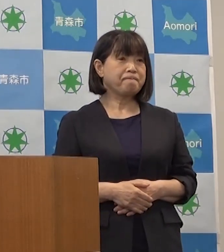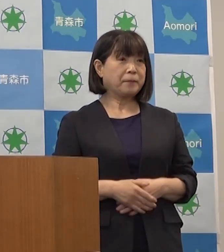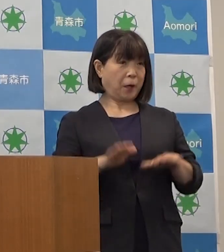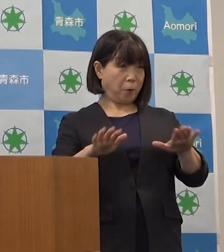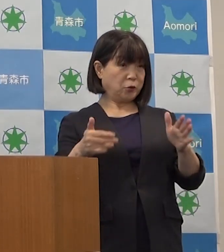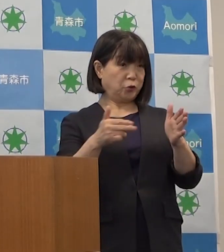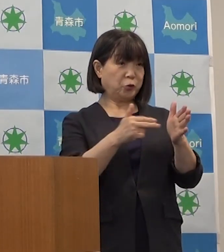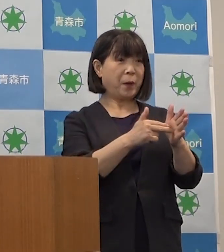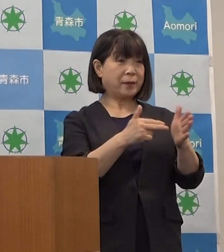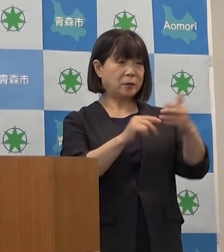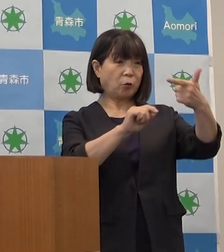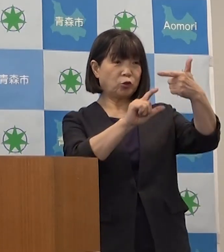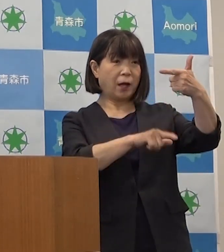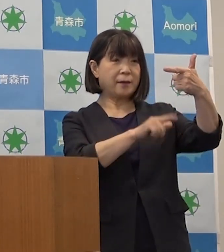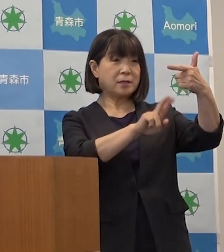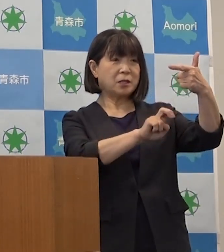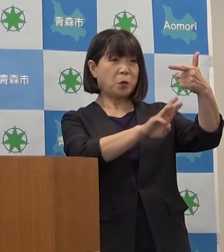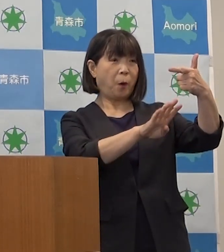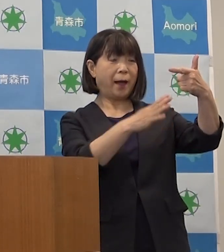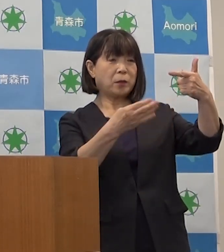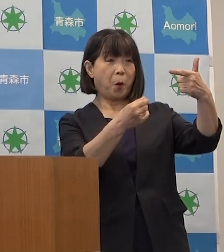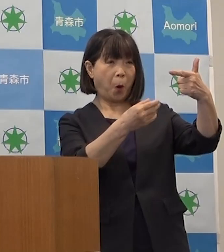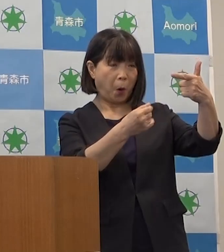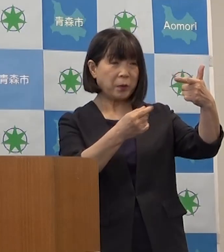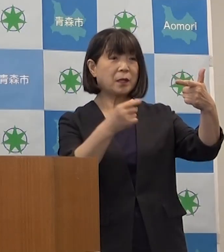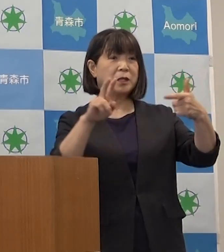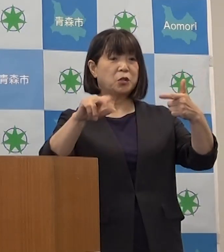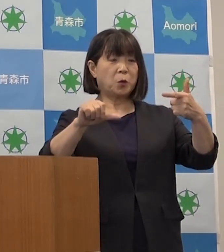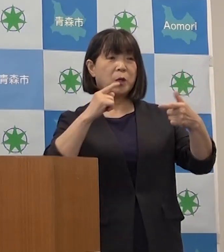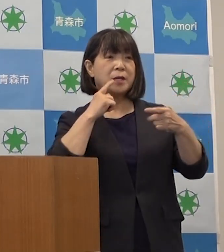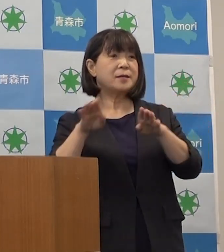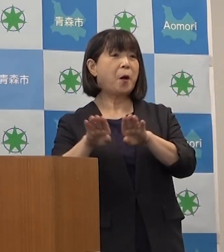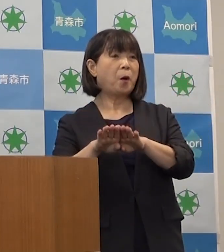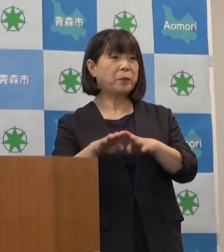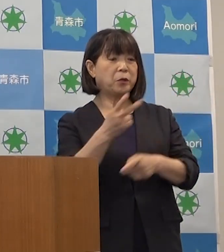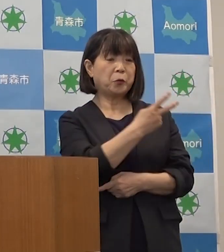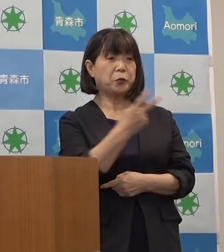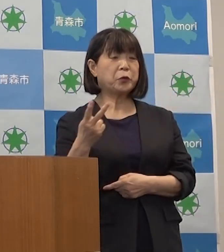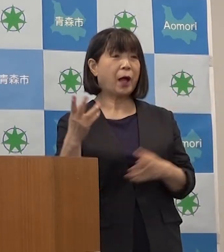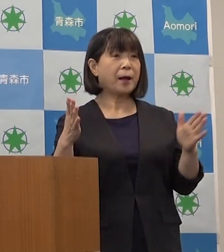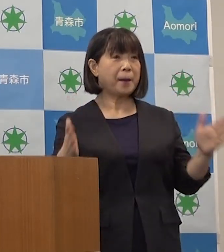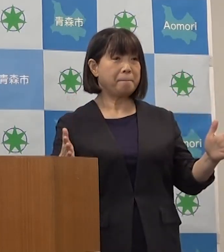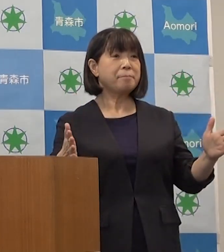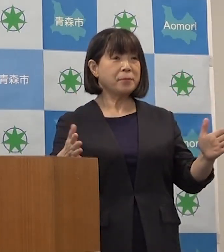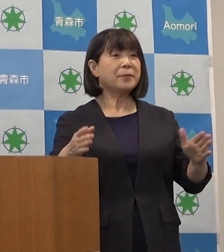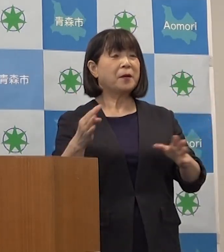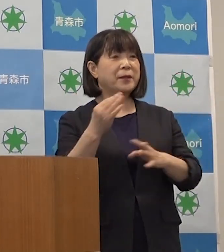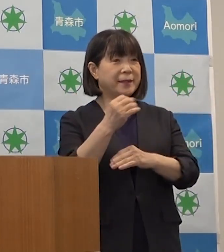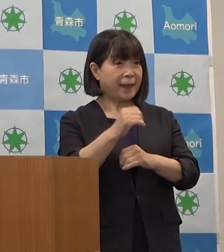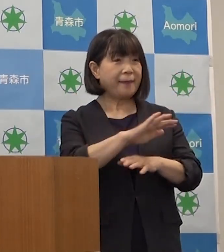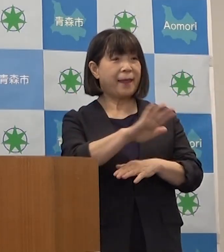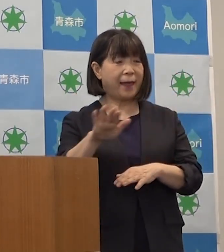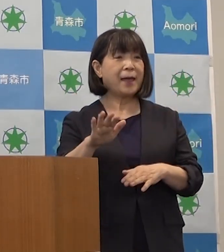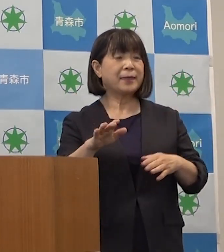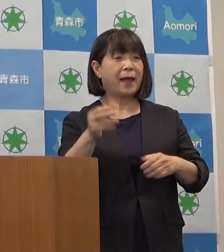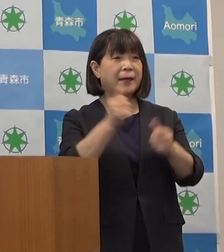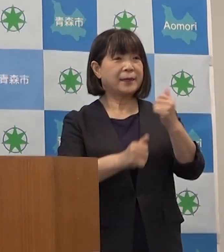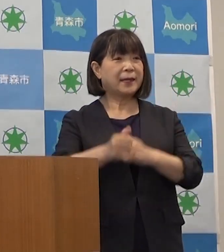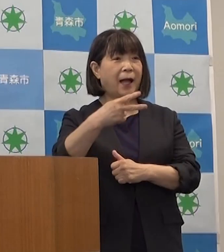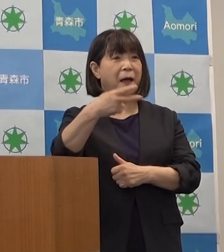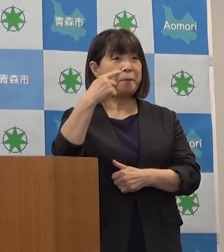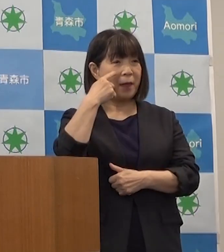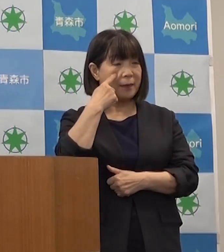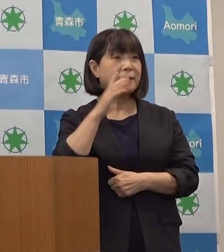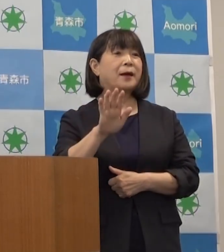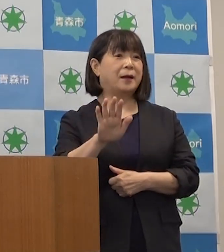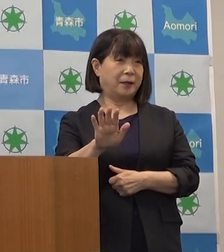今週末6月24日土曜日と25日日曜日の2日間の日程で第2回目となる陸奥湾サ